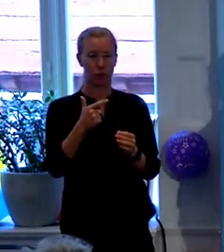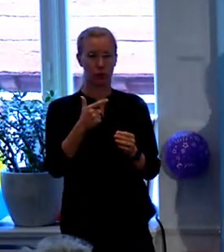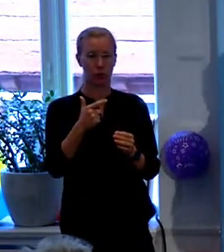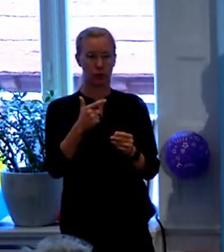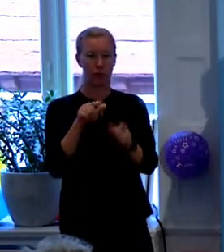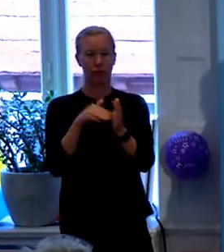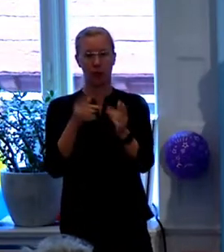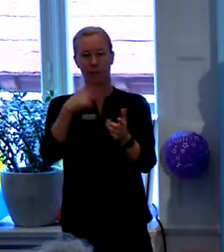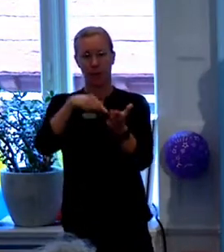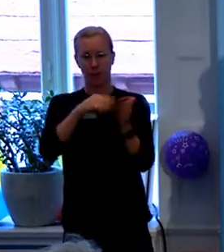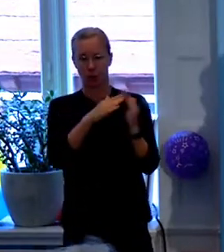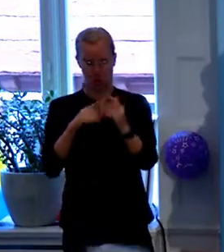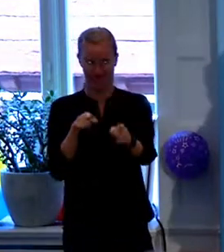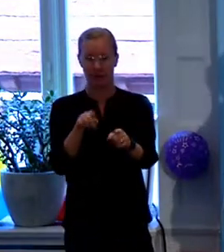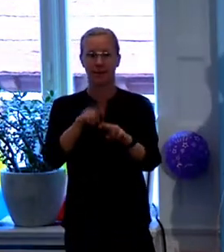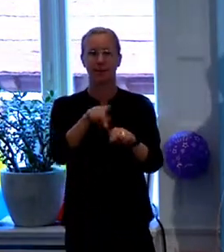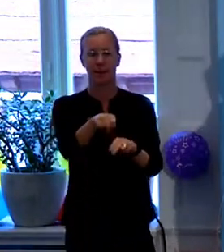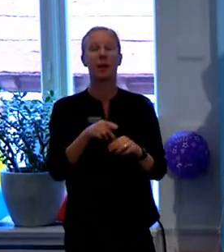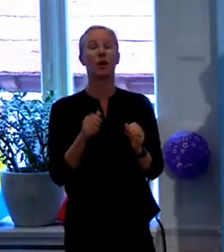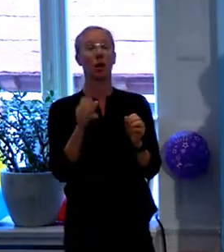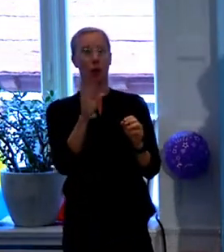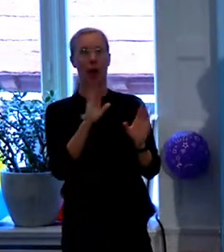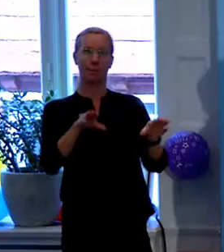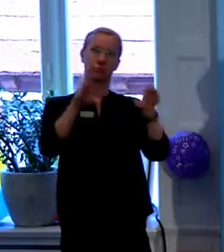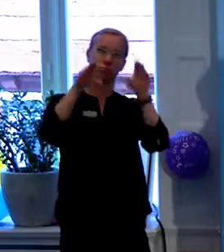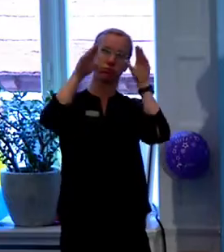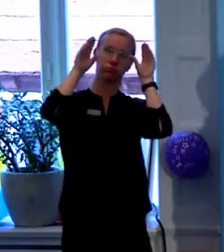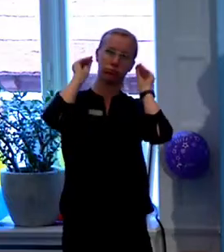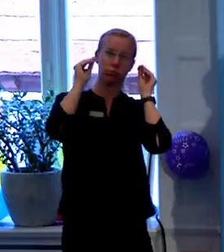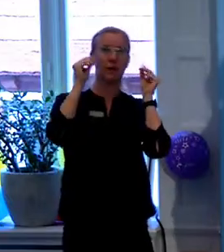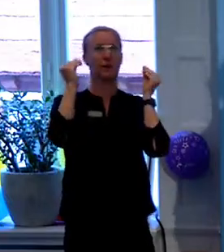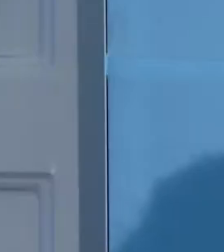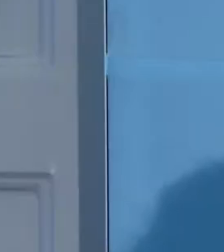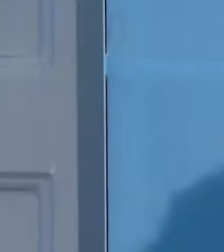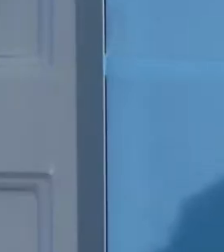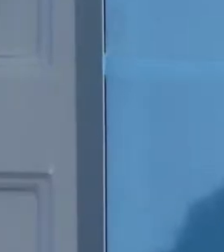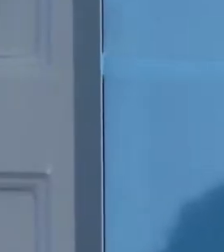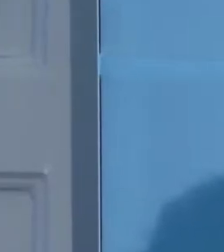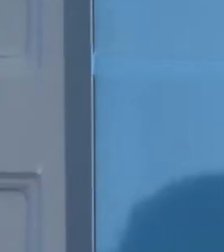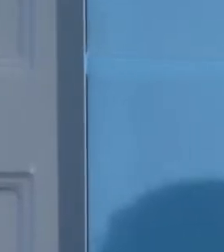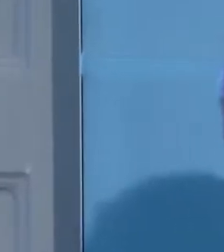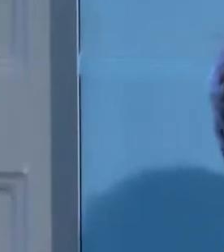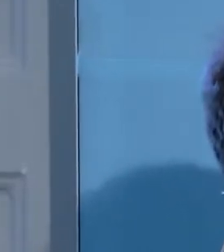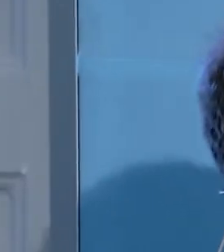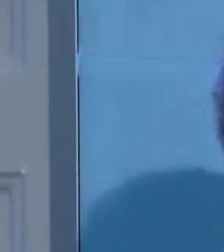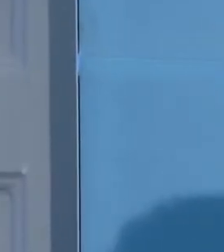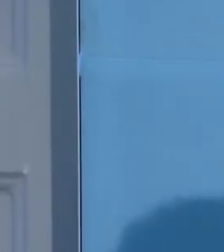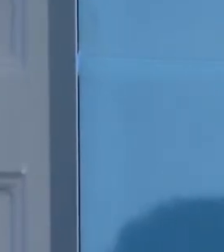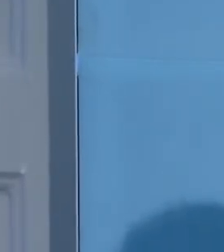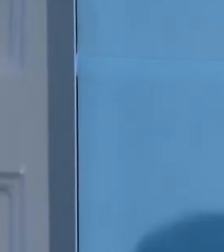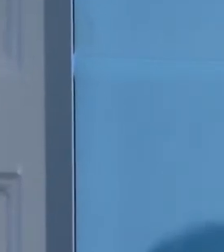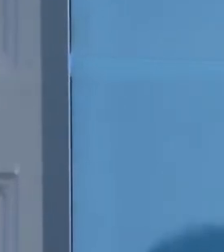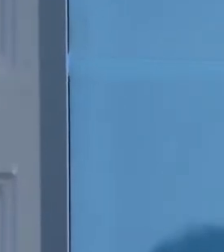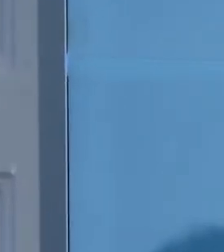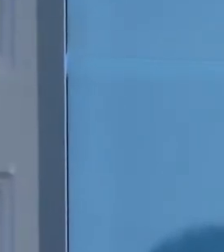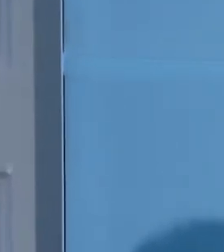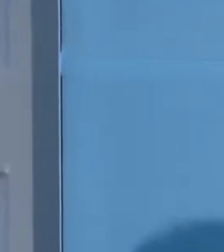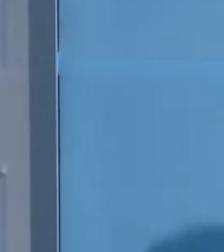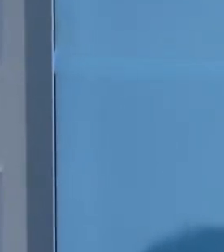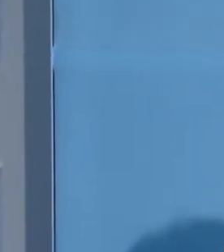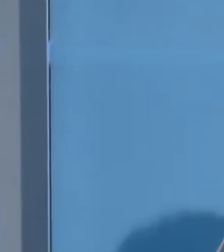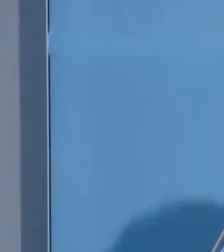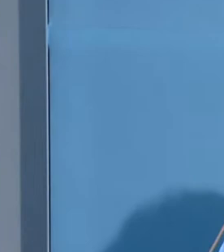Margot någonstans? Där, så har jag lärt mig mycket om det här och jag har bland annat lärt mig att det finns en hel